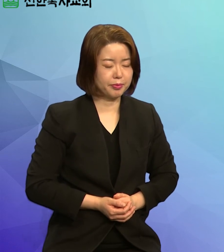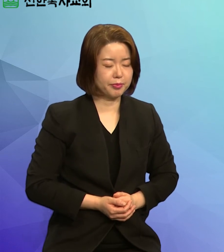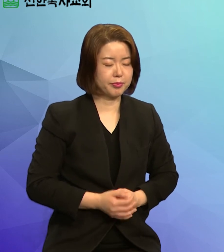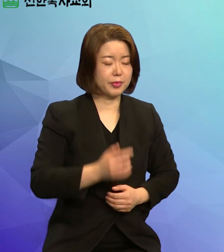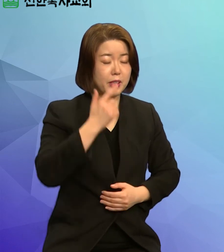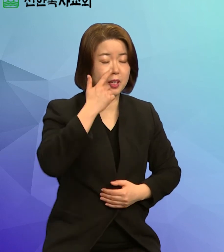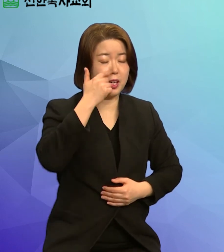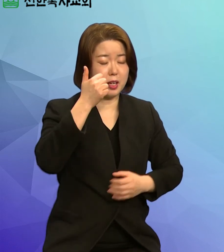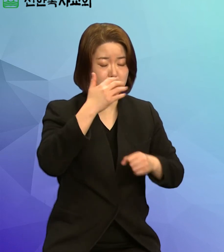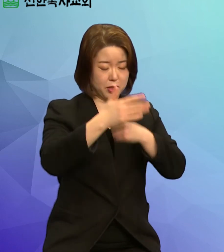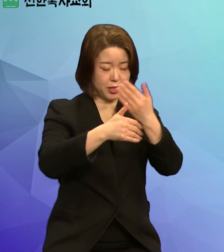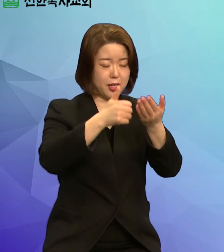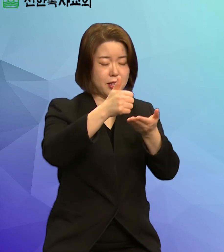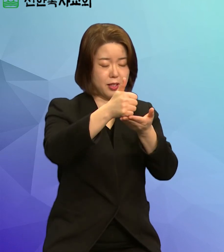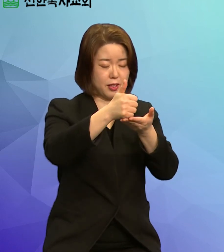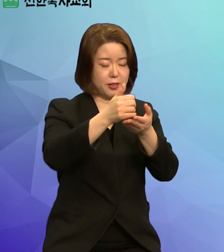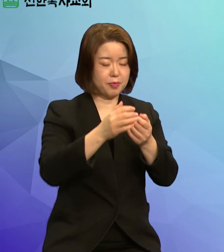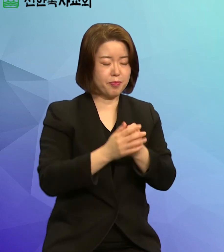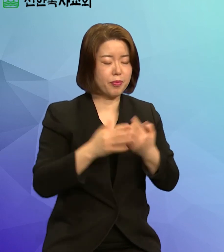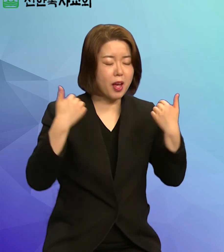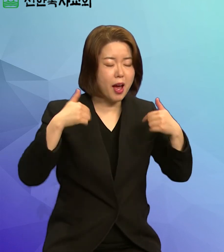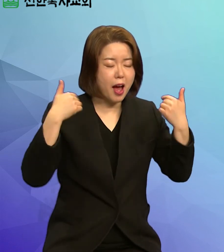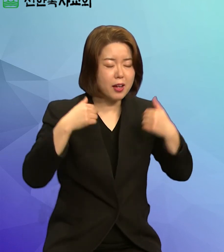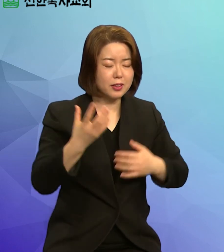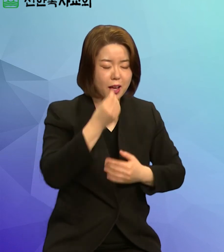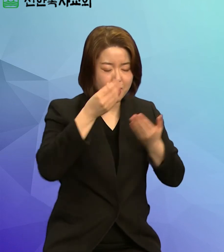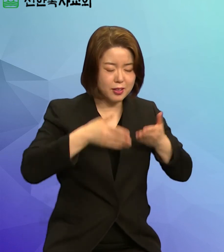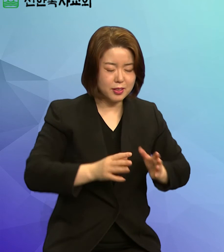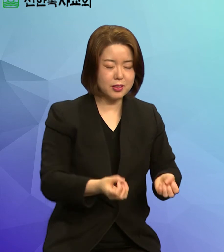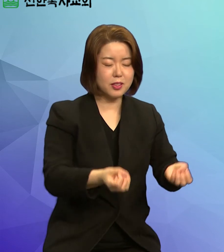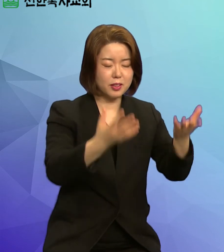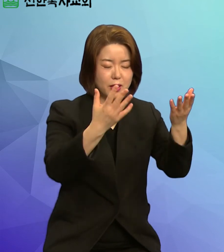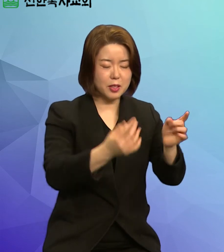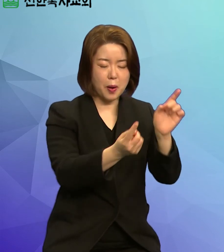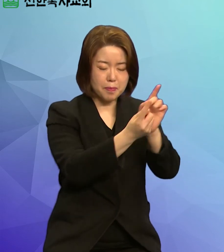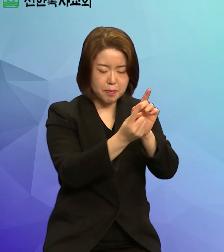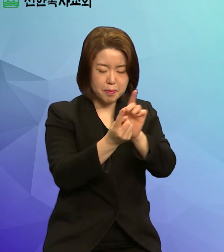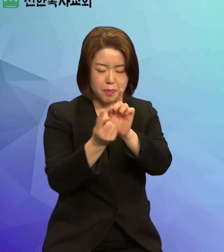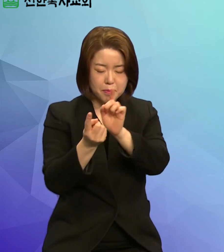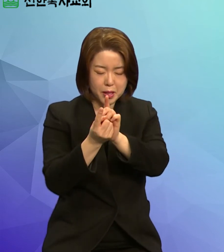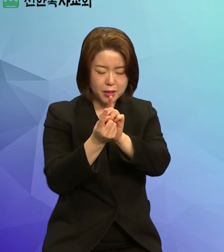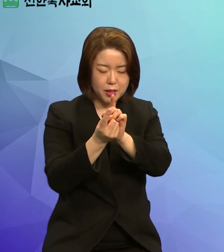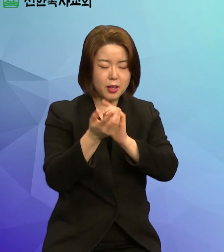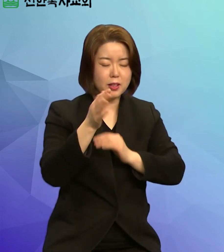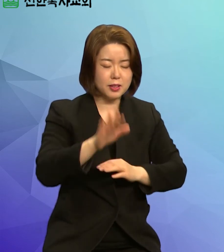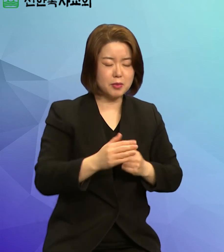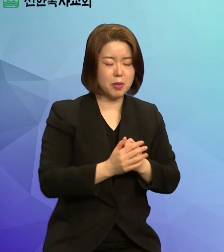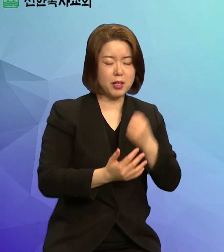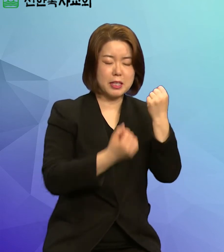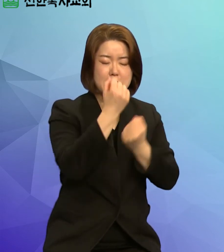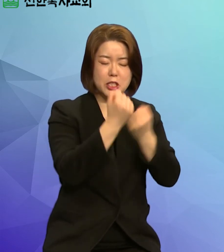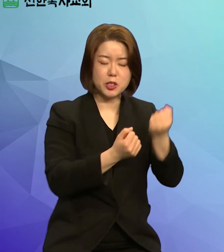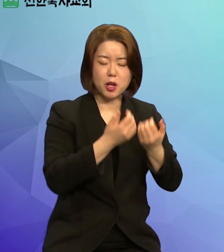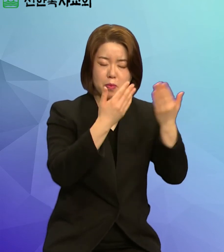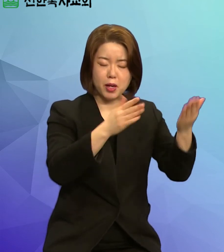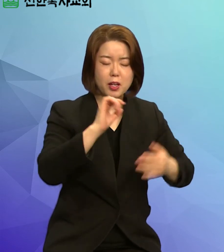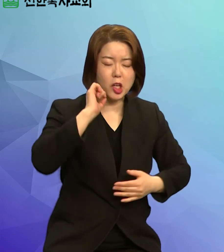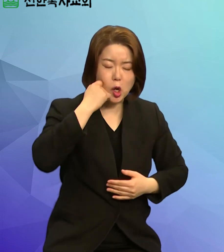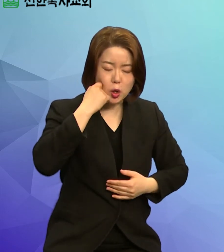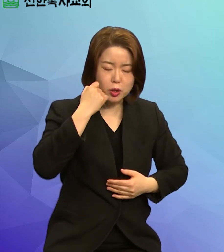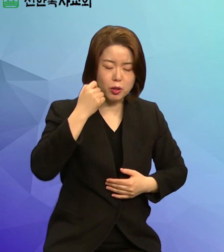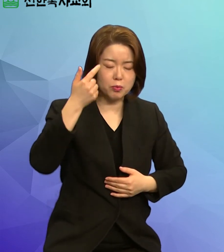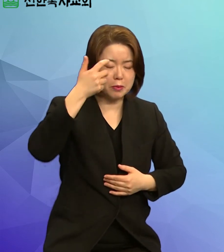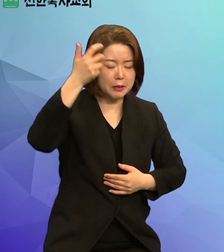아버지 하나님, 매번 성탄절을 맞이하면서도 설명할 수 없는 심령의